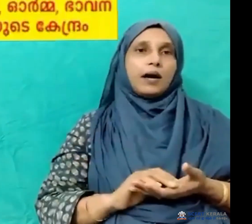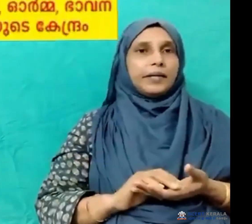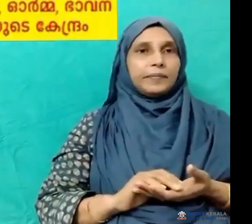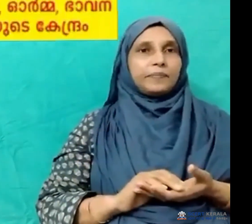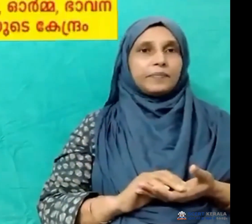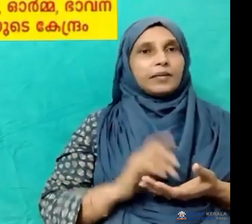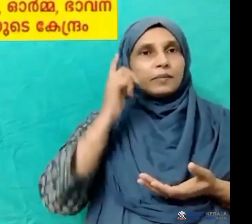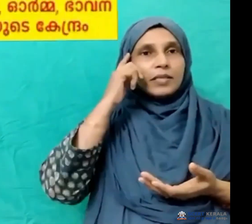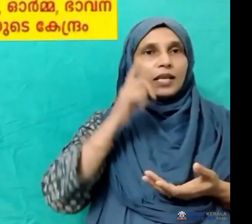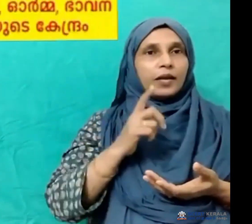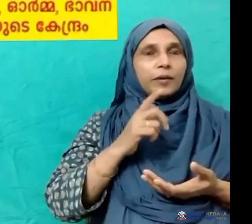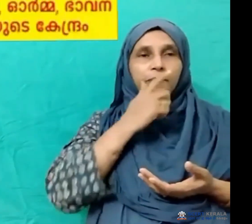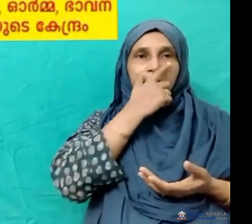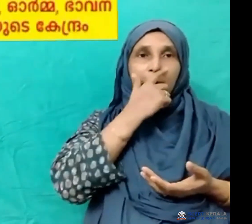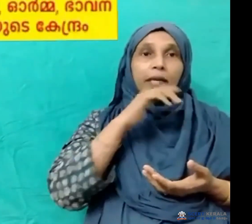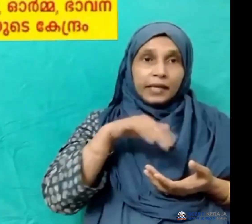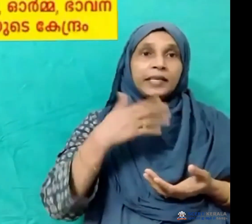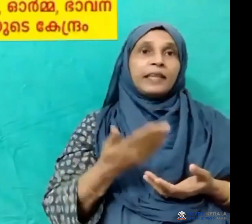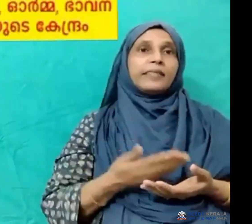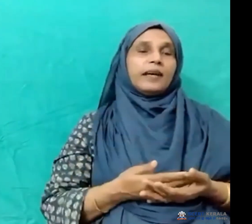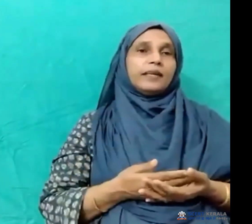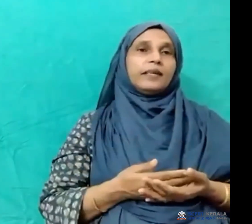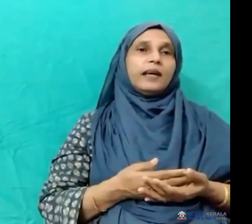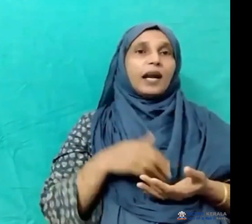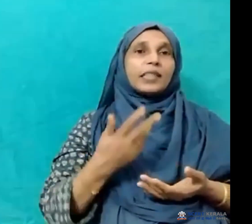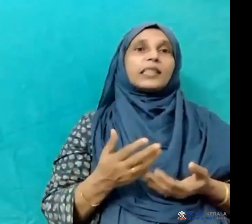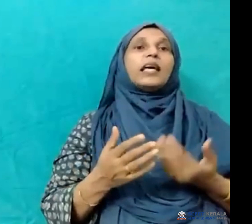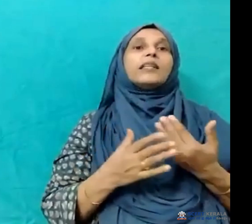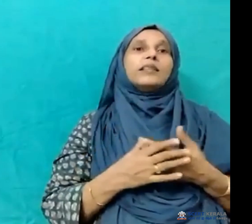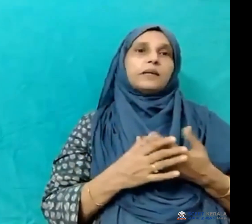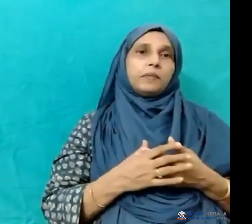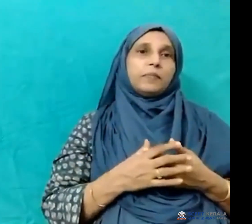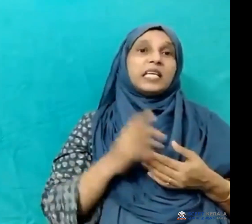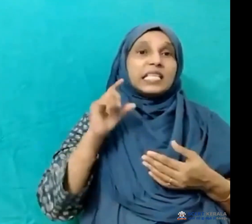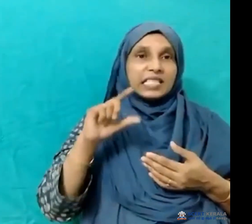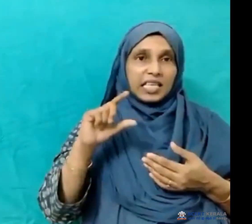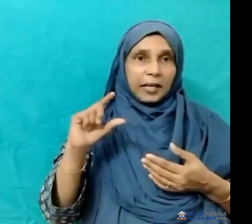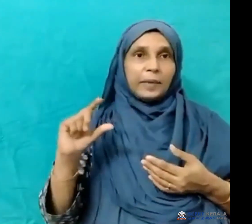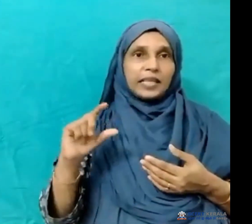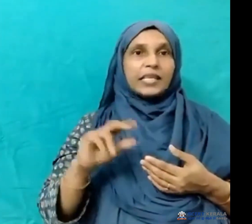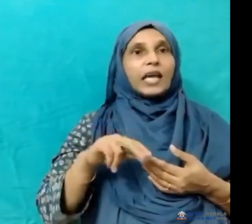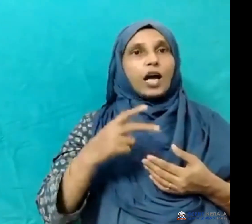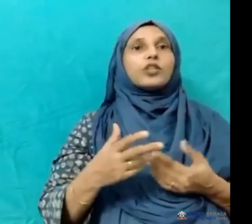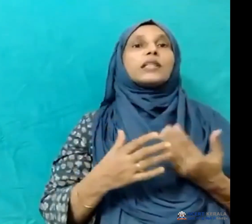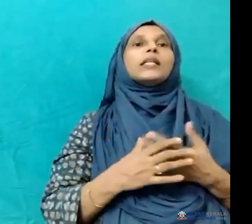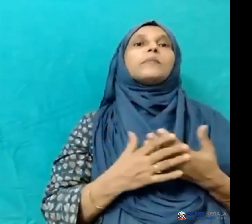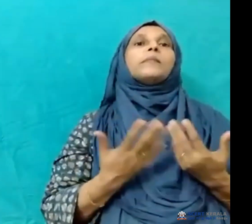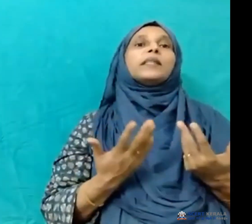ആണ്. മനസ്സിലായോ? ഇനി എന്താണ് അടുത്ത ധർമ്മം? ഈ ശരീരത്തിന്റെ അടുത്ത ധർമ്മം